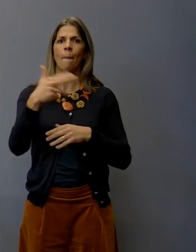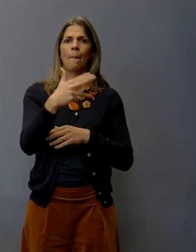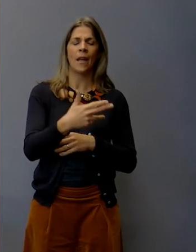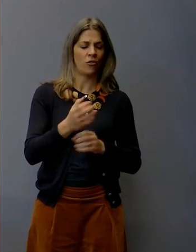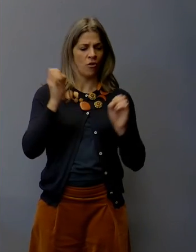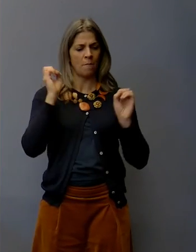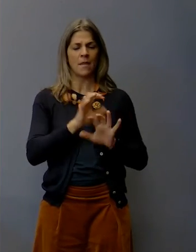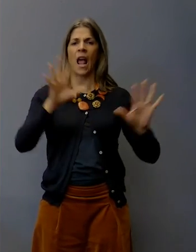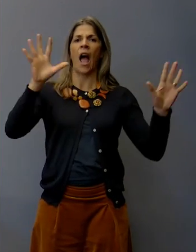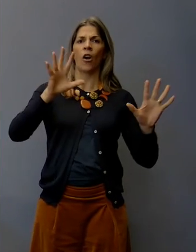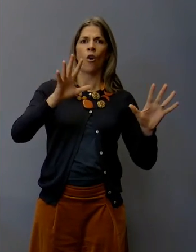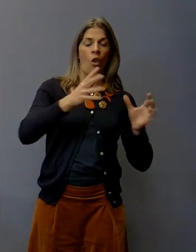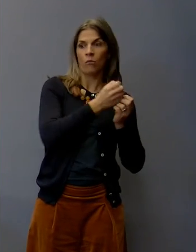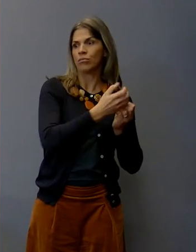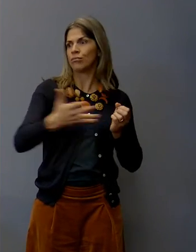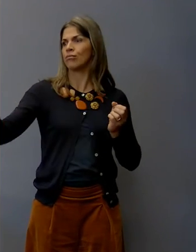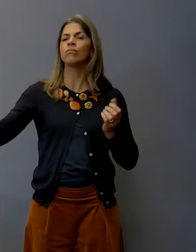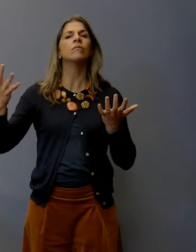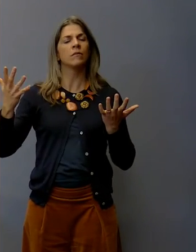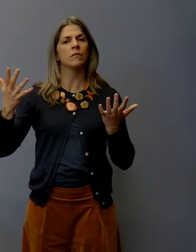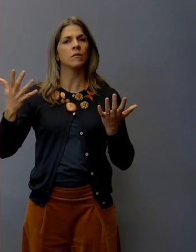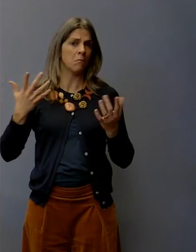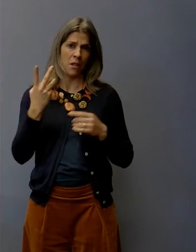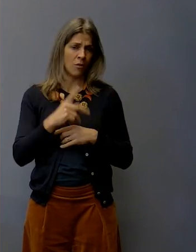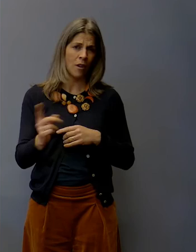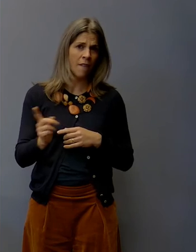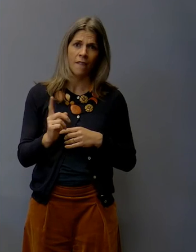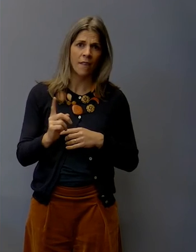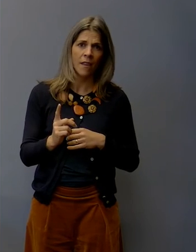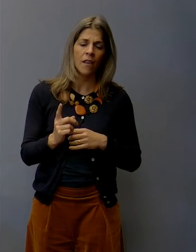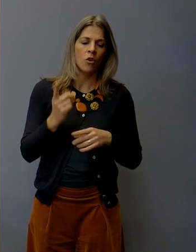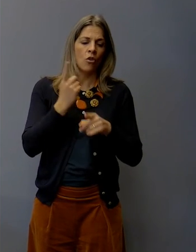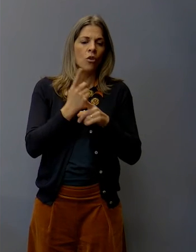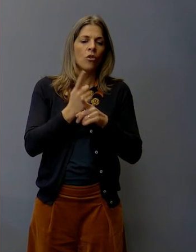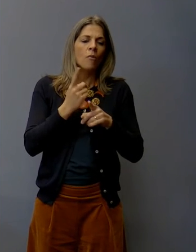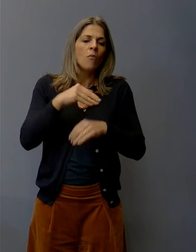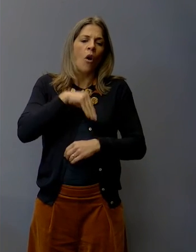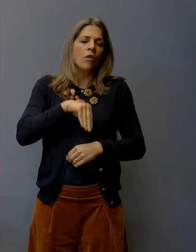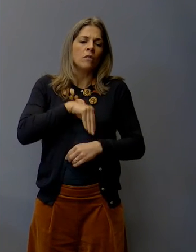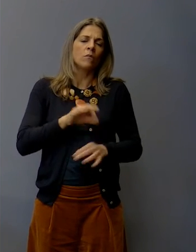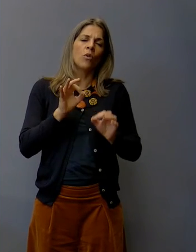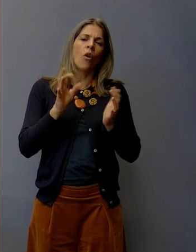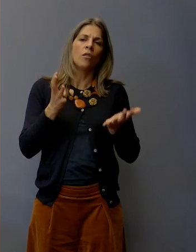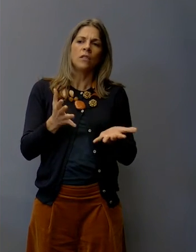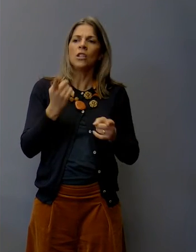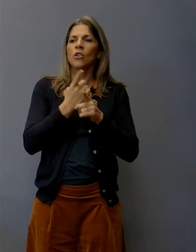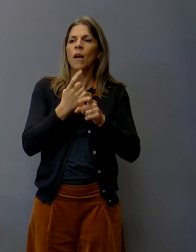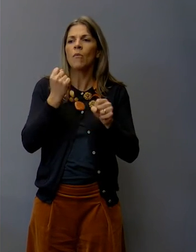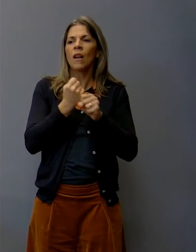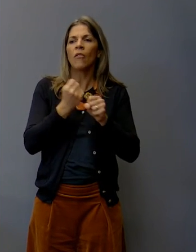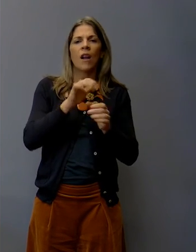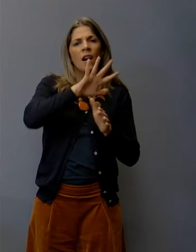bisogna che ne prendiamo atto che lavoriamo su alte cose e lavoriamo come dire sul fatto